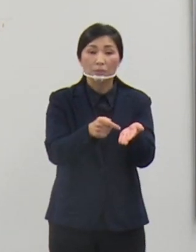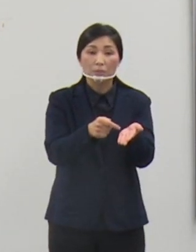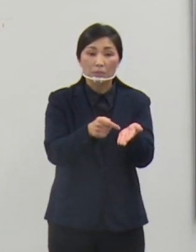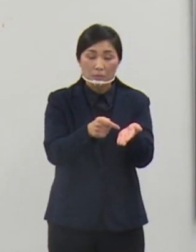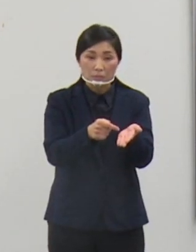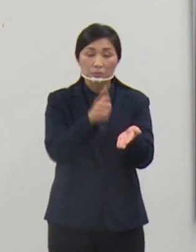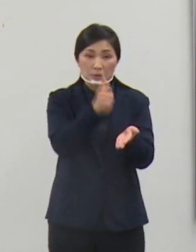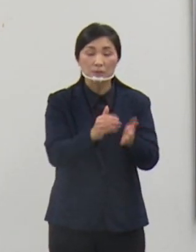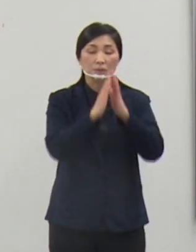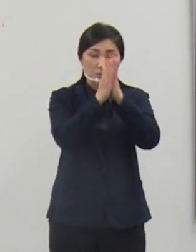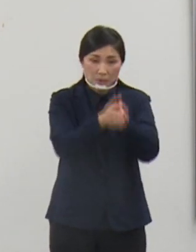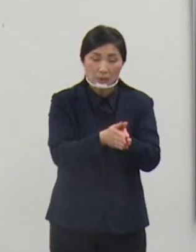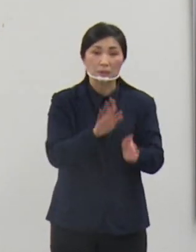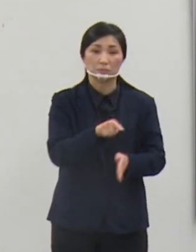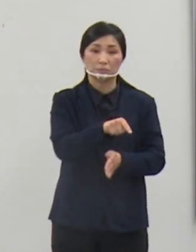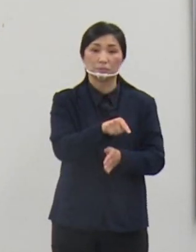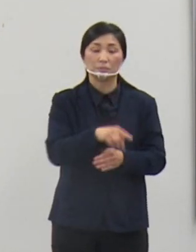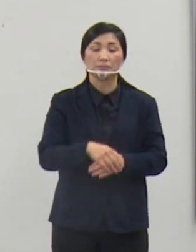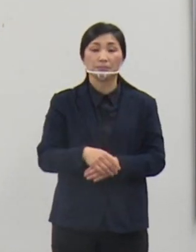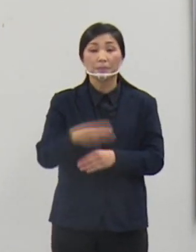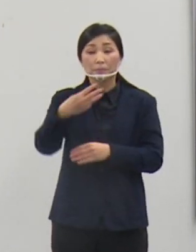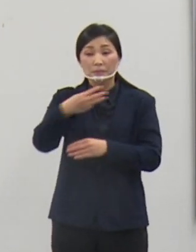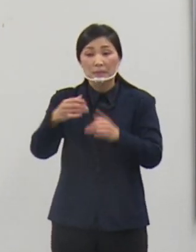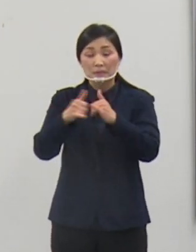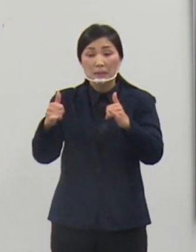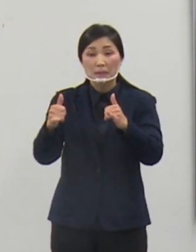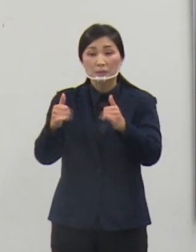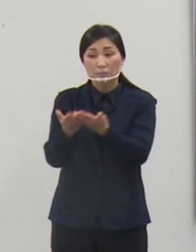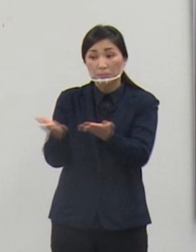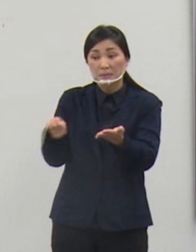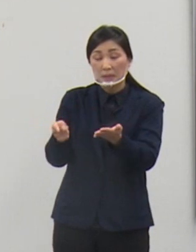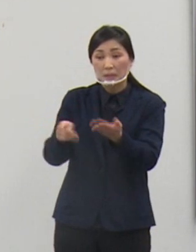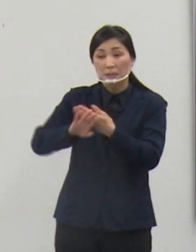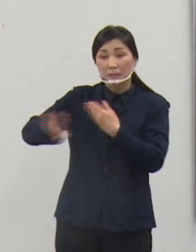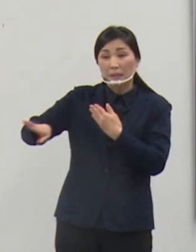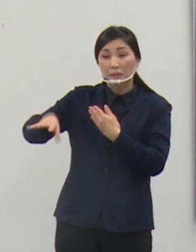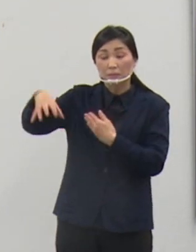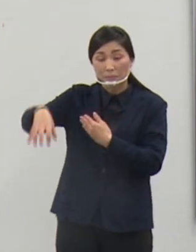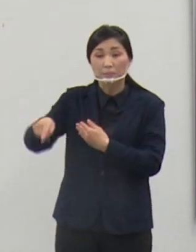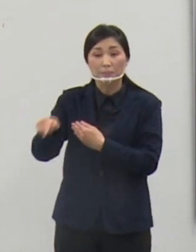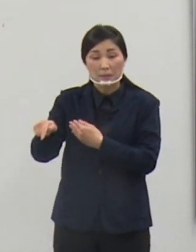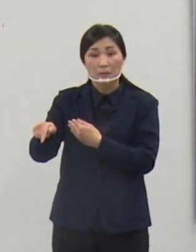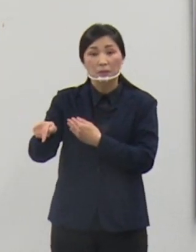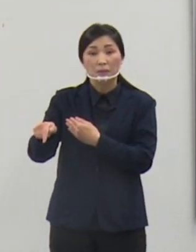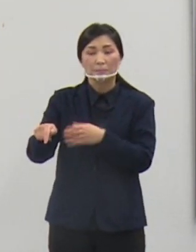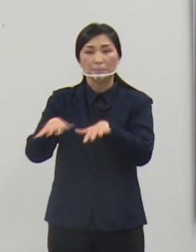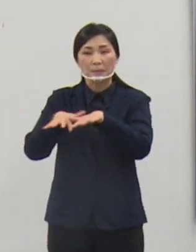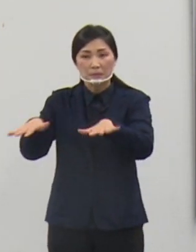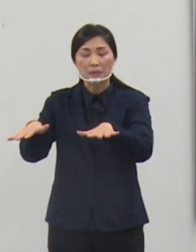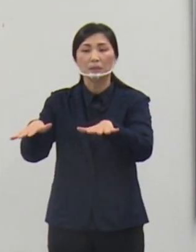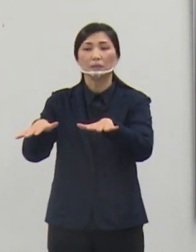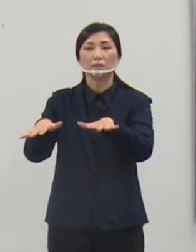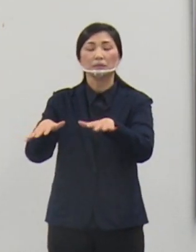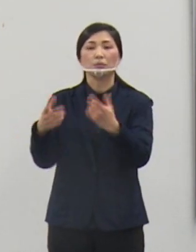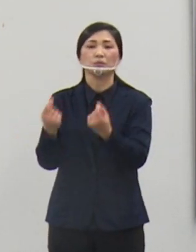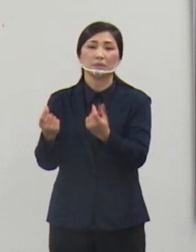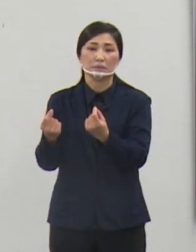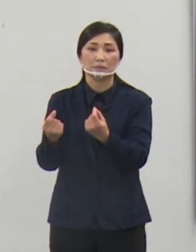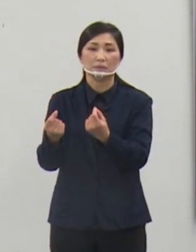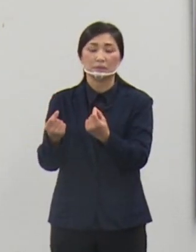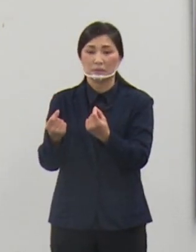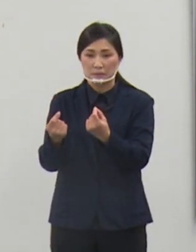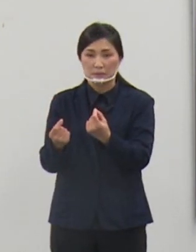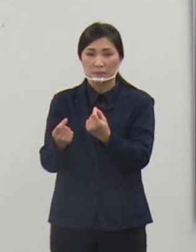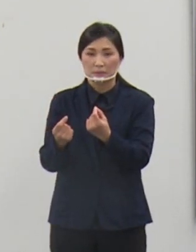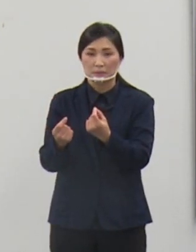。第三者認証店以外の飲食店についてはまん延防止等重点措置適用の場合と同様、酒類提供の禁止を要請い